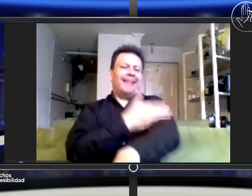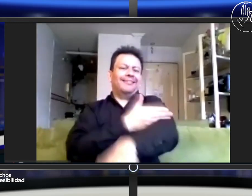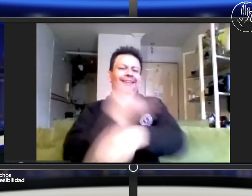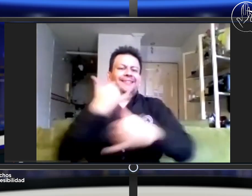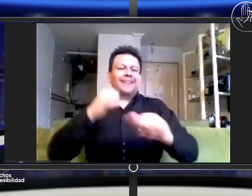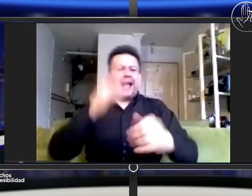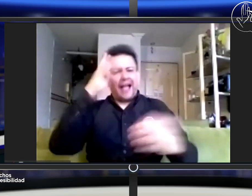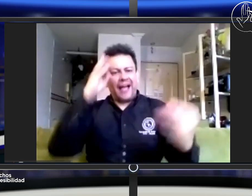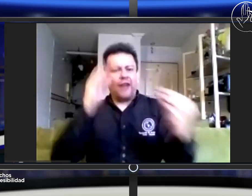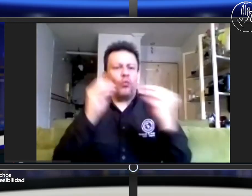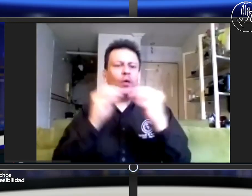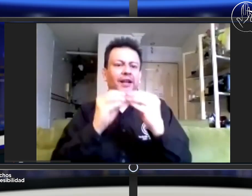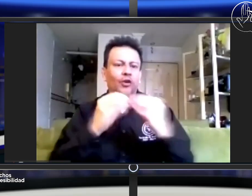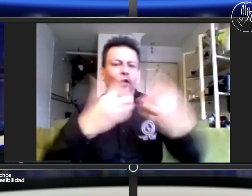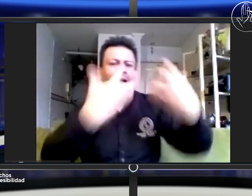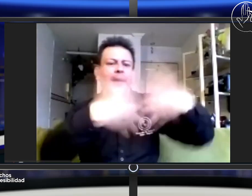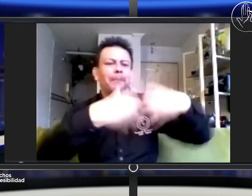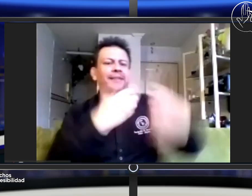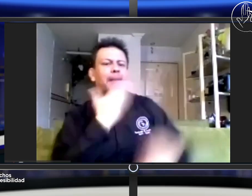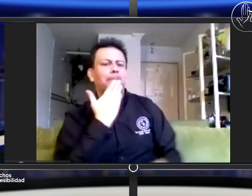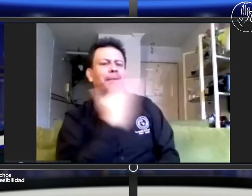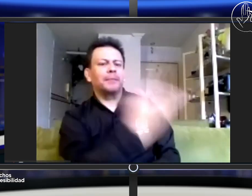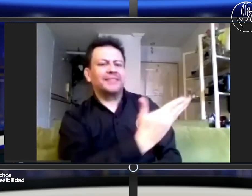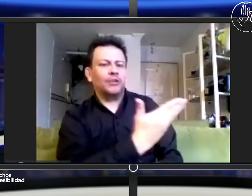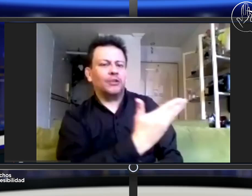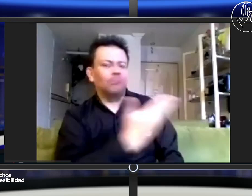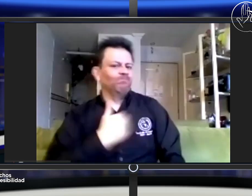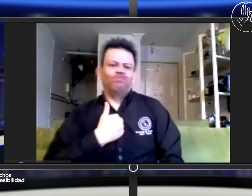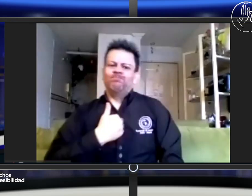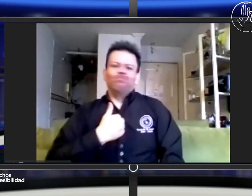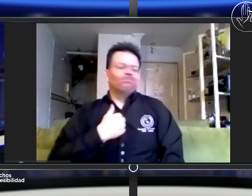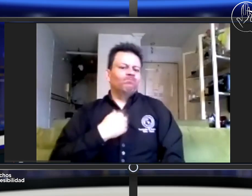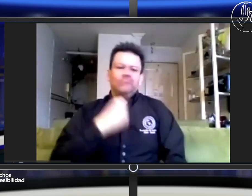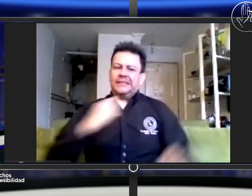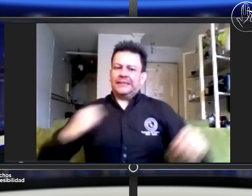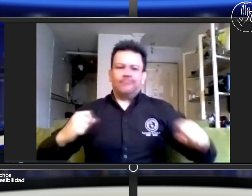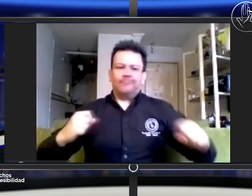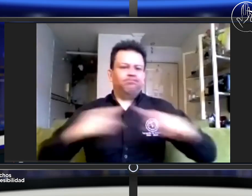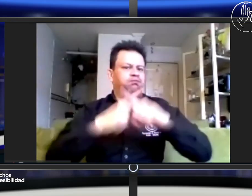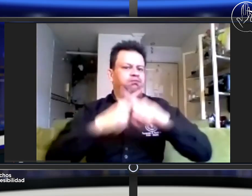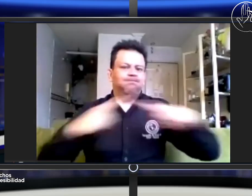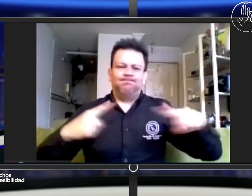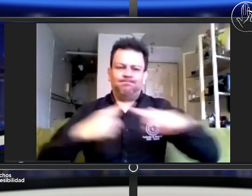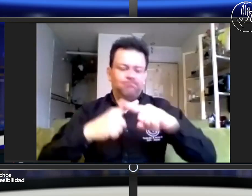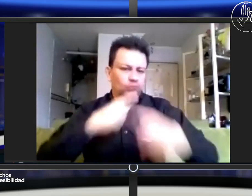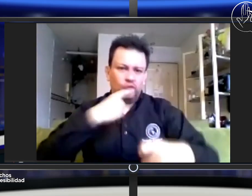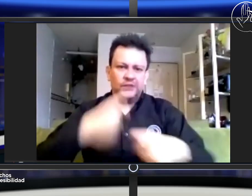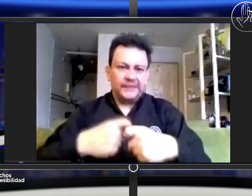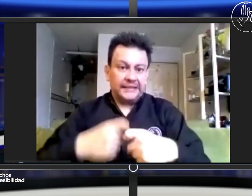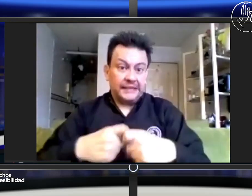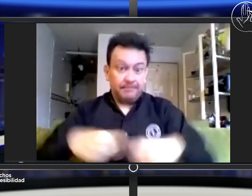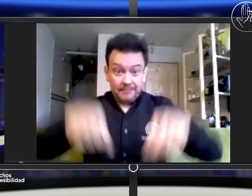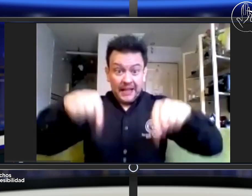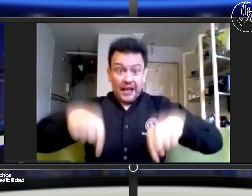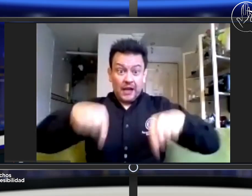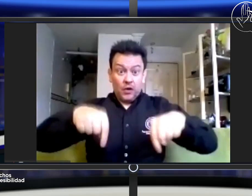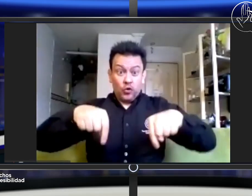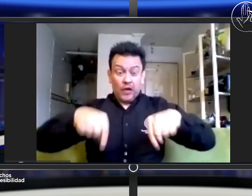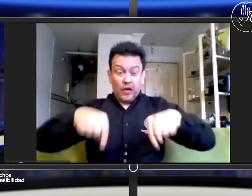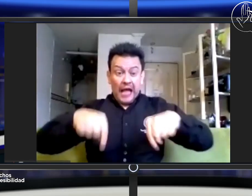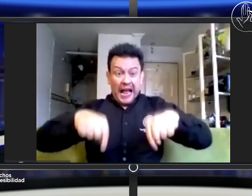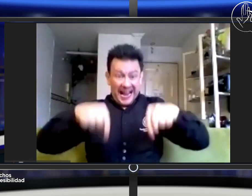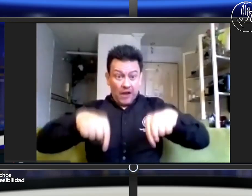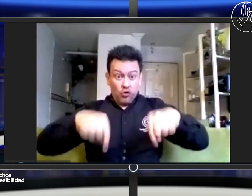cumple es muy complejo, se corren las fechas, se corren las horas. Entonces, pedir un permiso en la empresa se